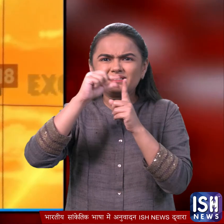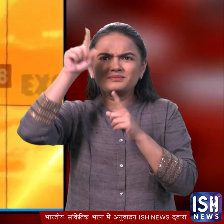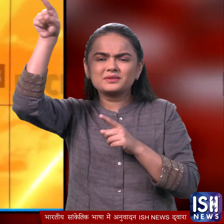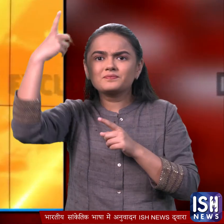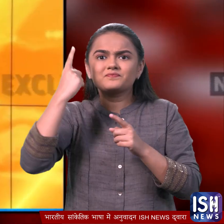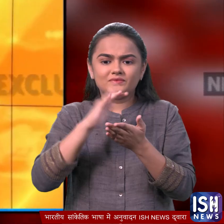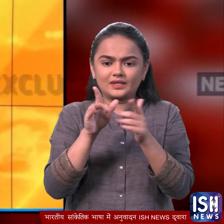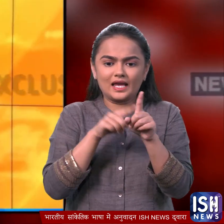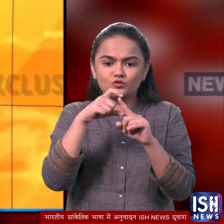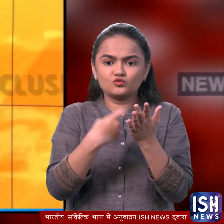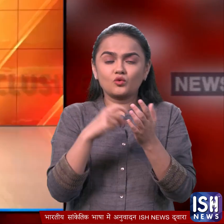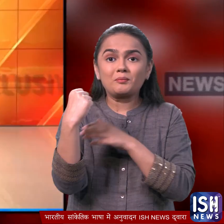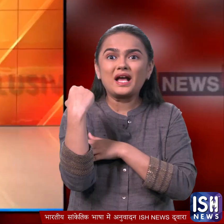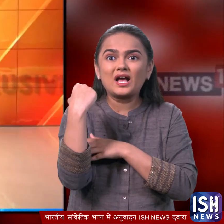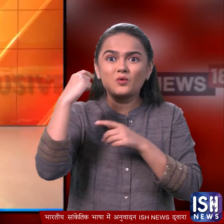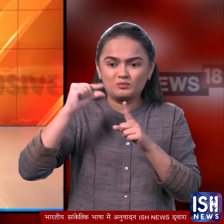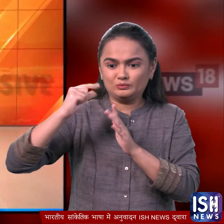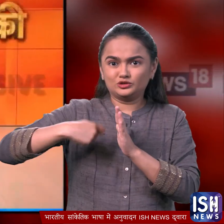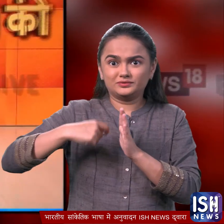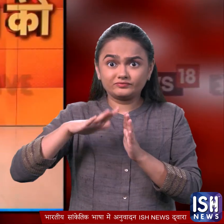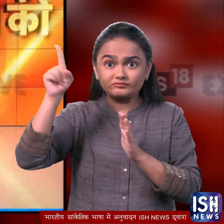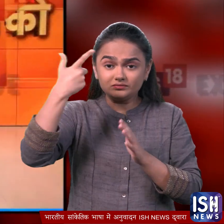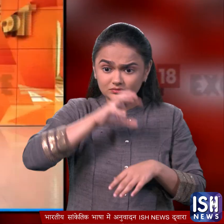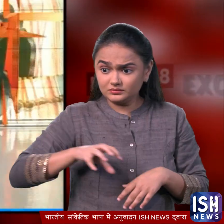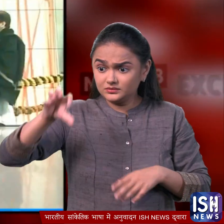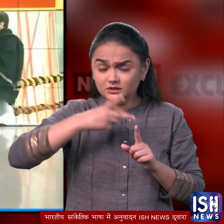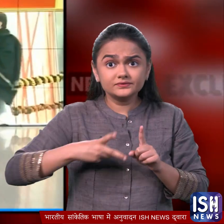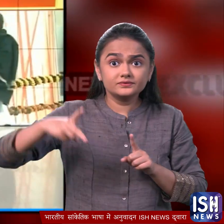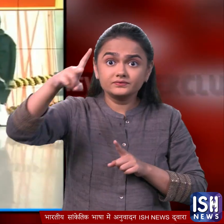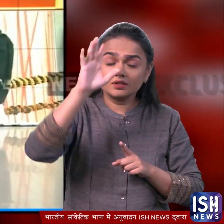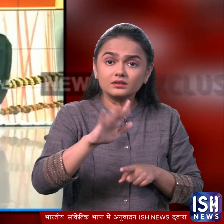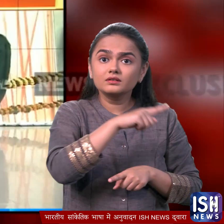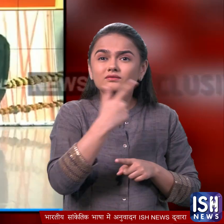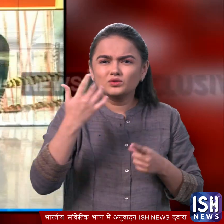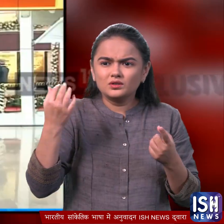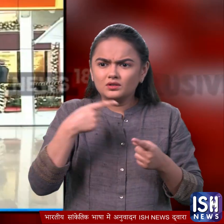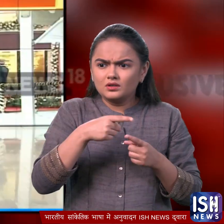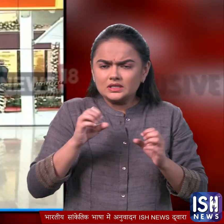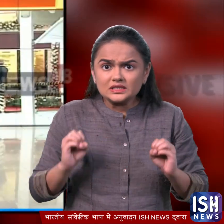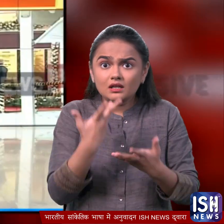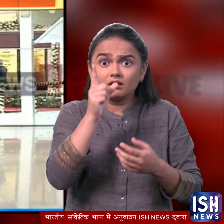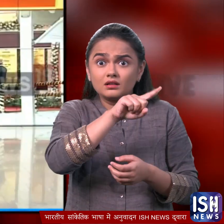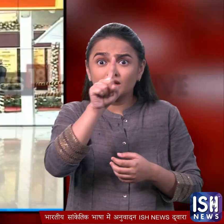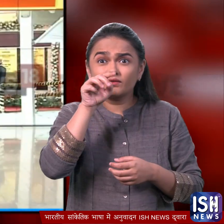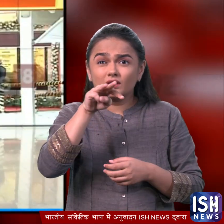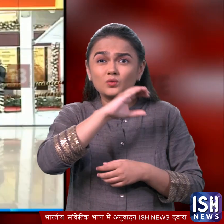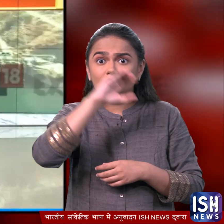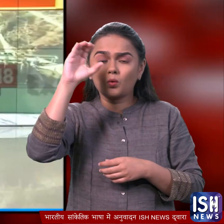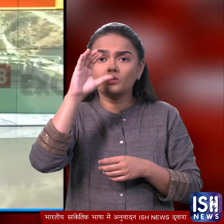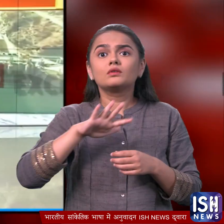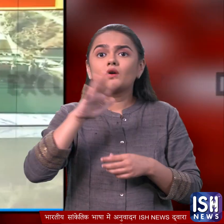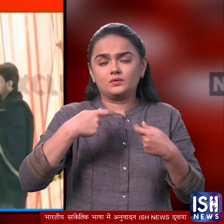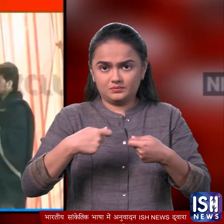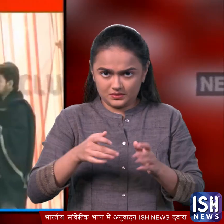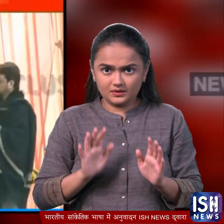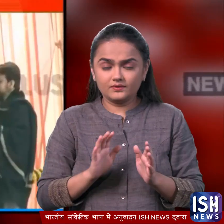के मंडी में हाइड्रो पावर प्रोजेक्ट का शिलान्यास किया। राज्य में अलग अलग जगहों पर शुरू होने वाले इन प्रोजेक्ट पर करीब 11,000 करोड़ की लागत आएगी,